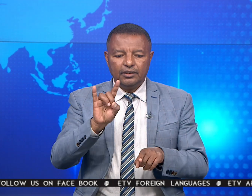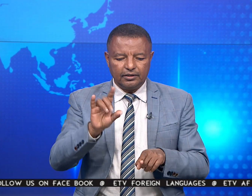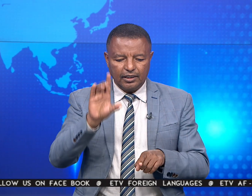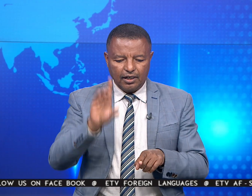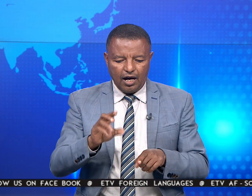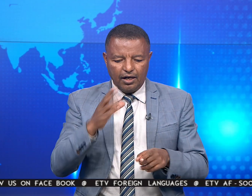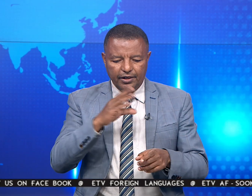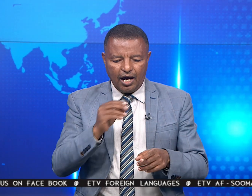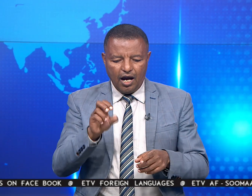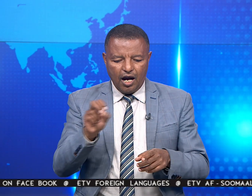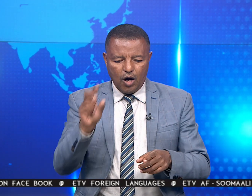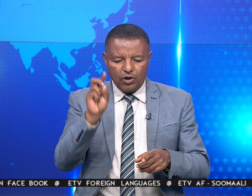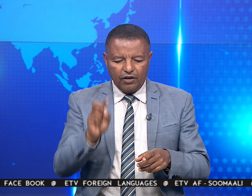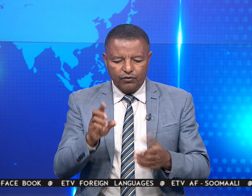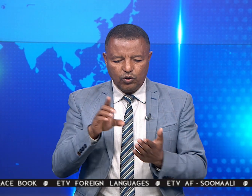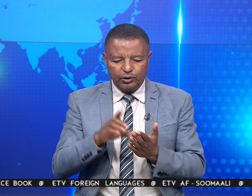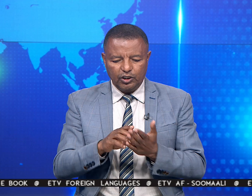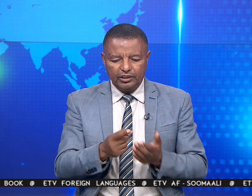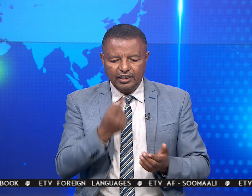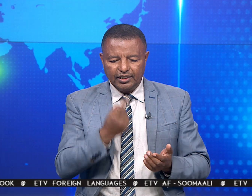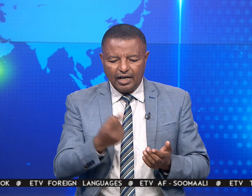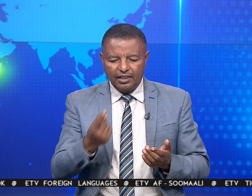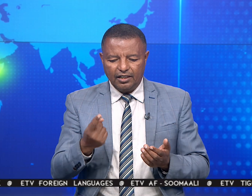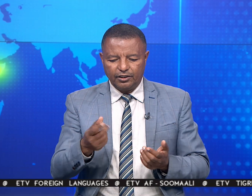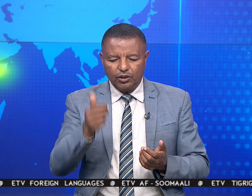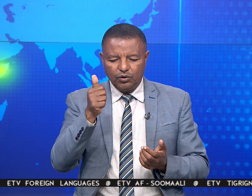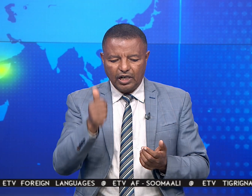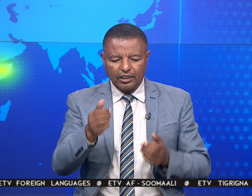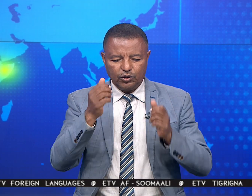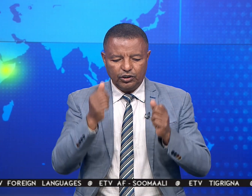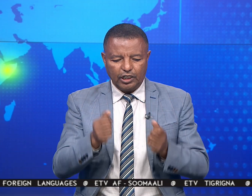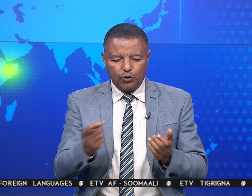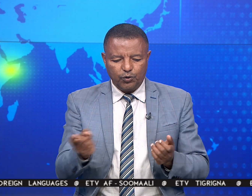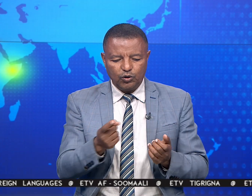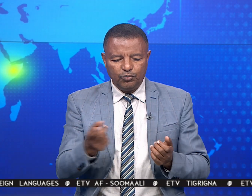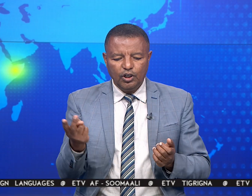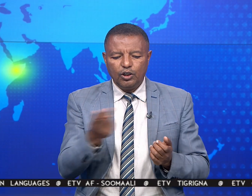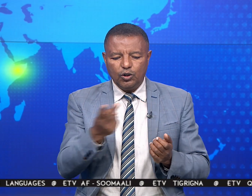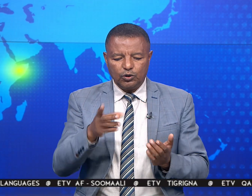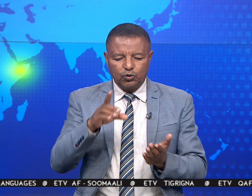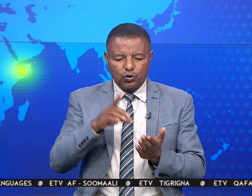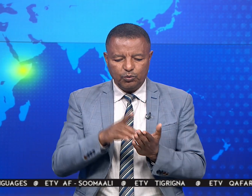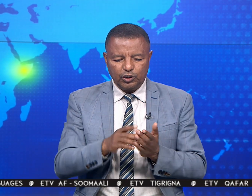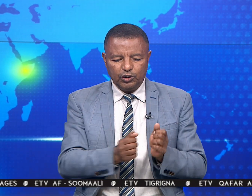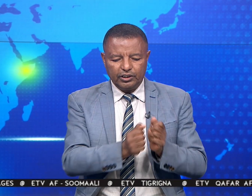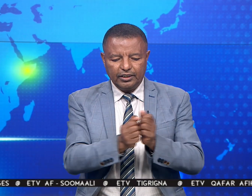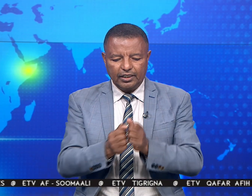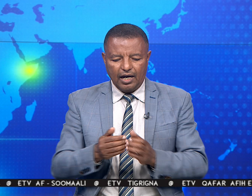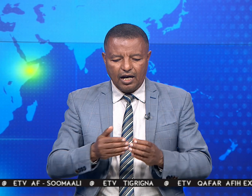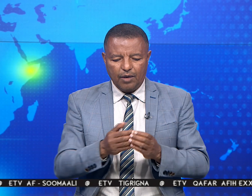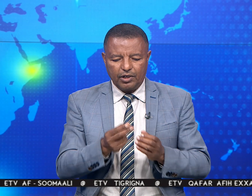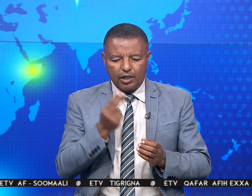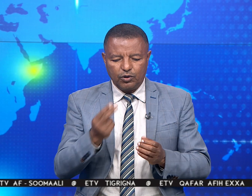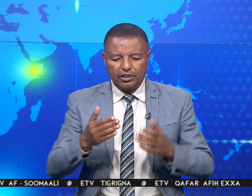ወቅት ዘካ እና አውቃፍ ኮሚሽኖች እያንዳንዳቸው ራሳቸውን የቻሉ ቢሆኑም ለሁለቱ ኮሚሽኖች